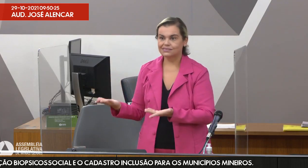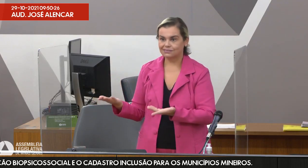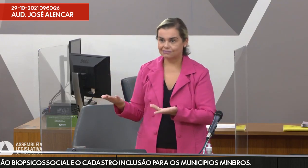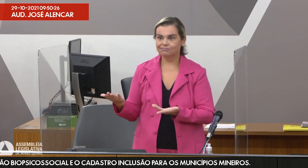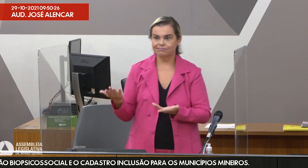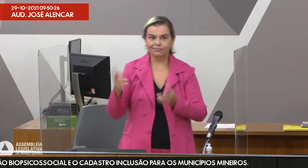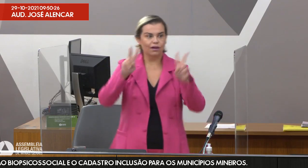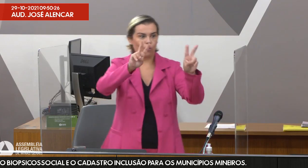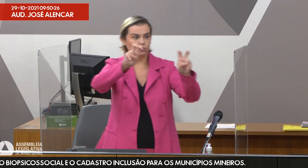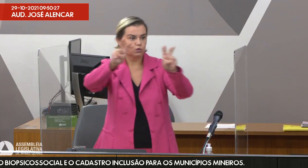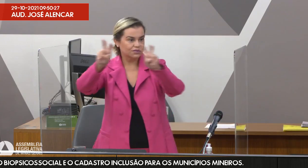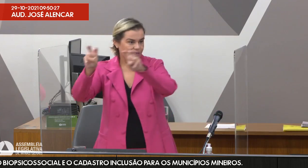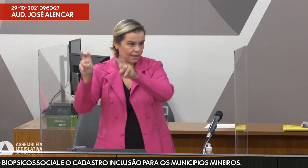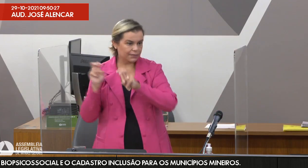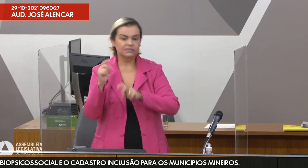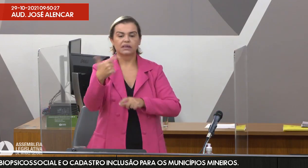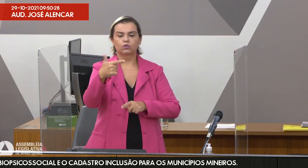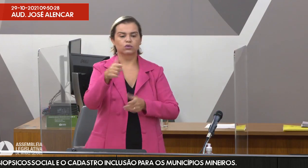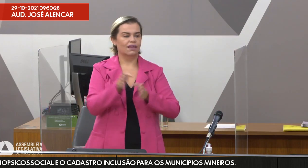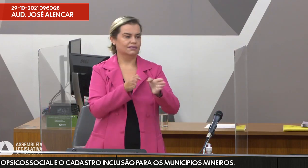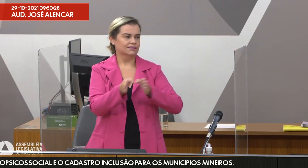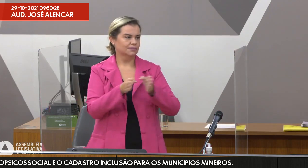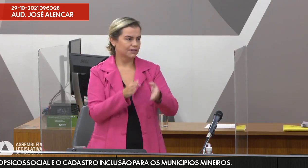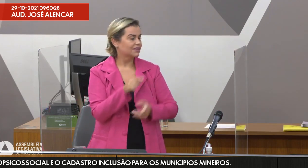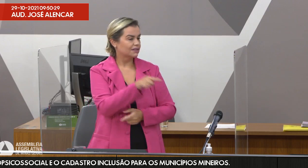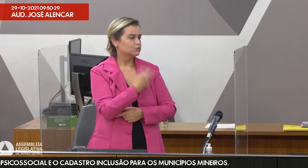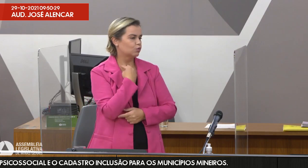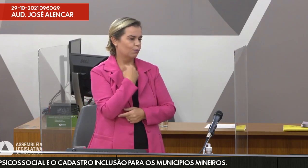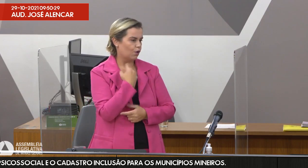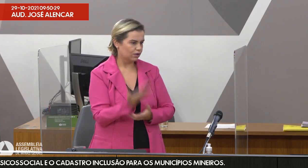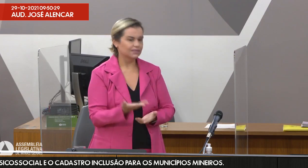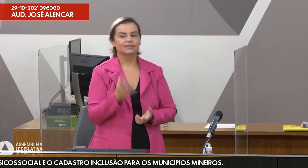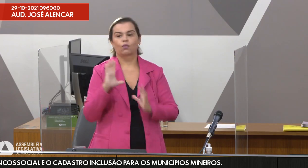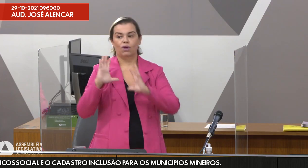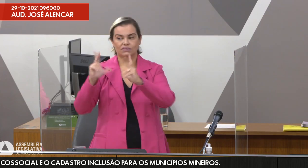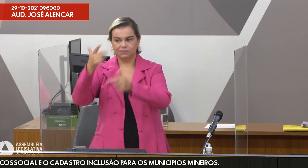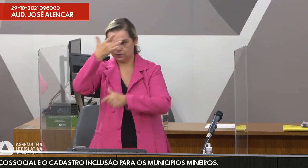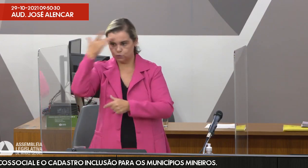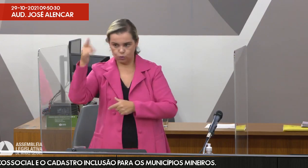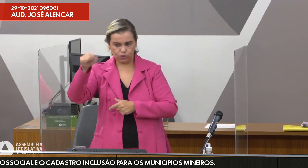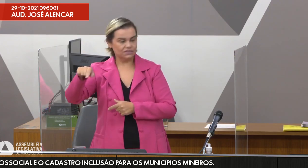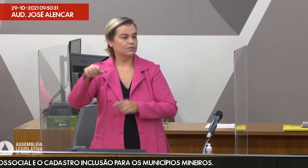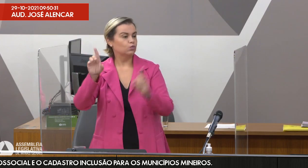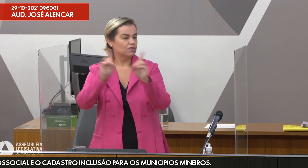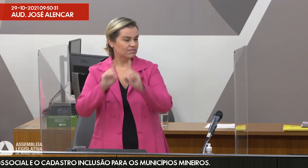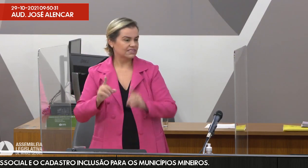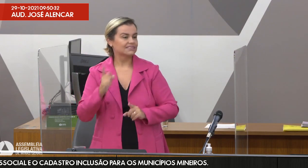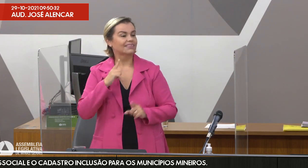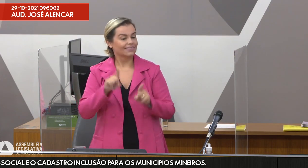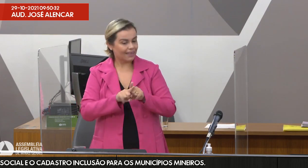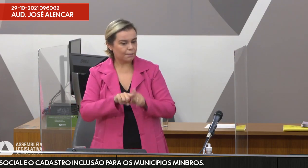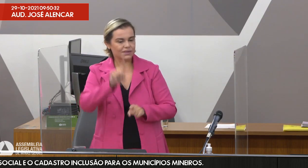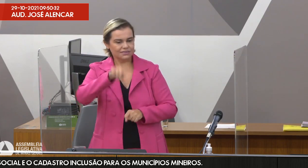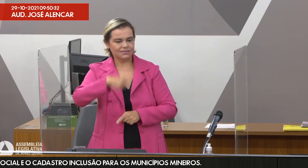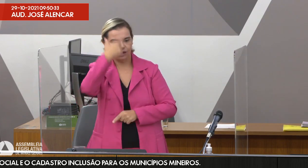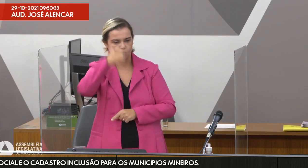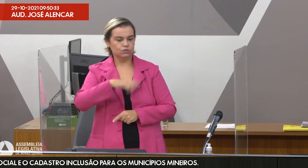Nós temos apenas alguns eventos, muitas vezes isso acontece. Num evento especial, são contratados